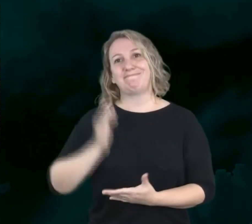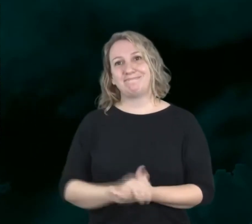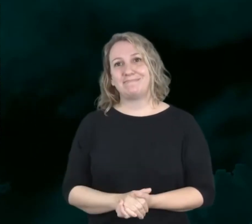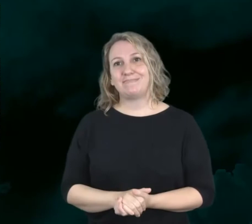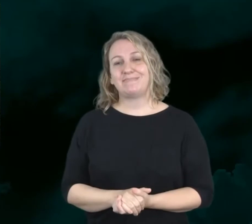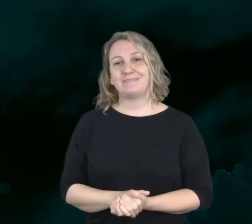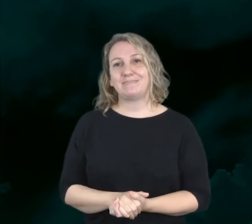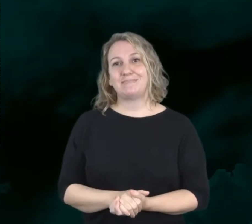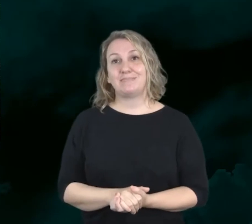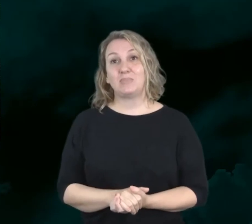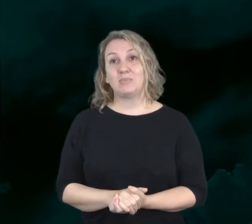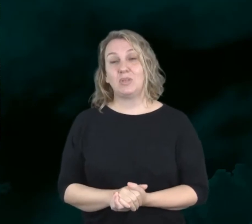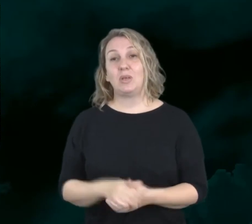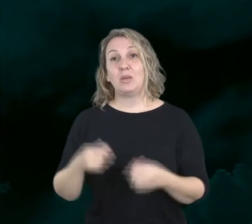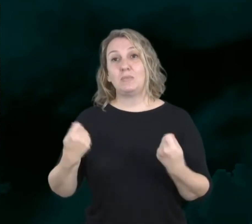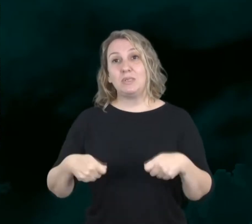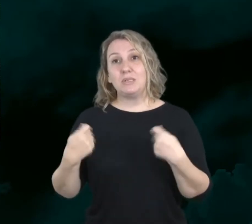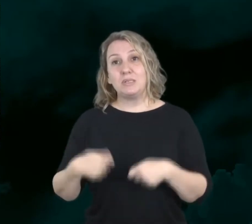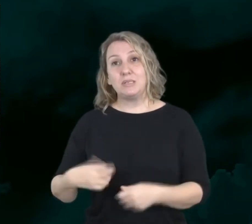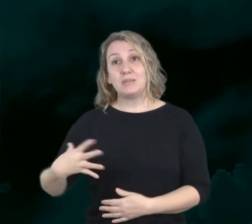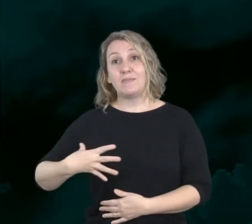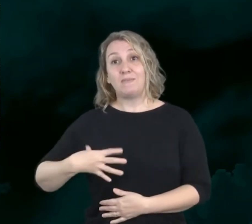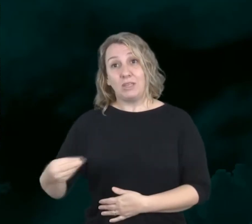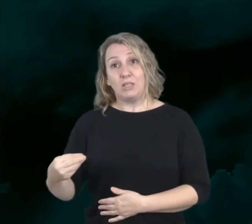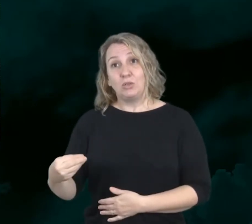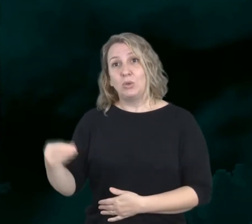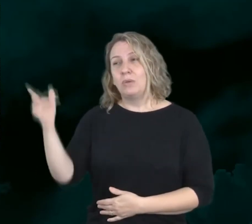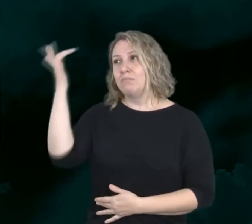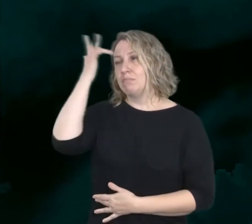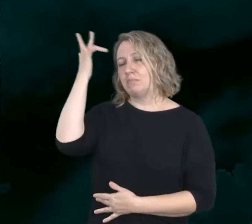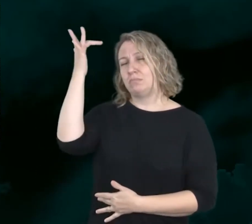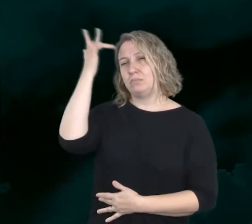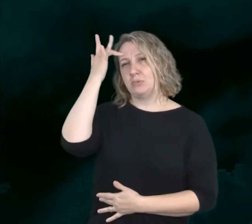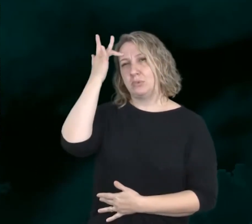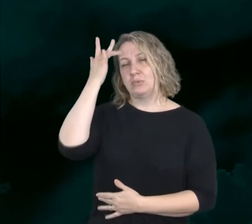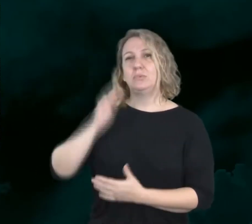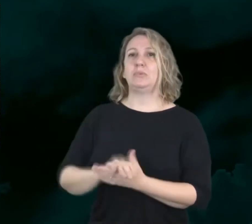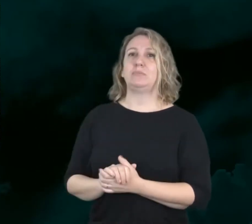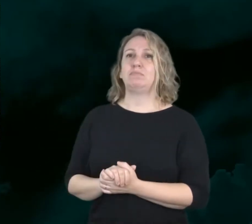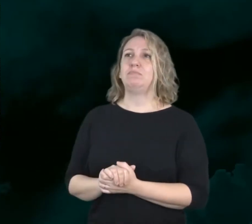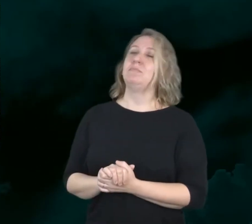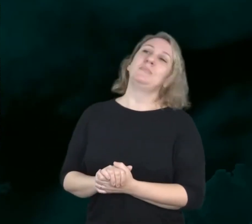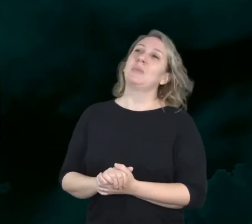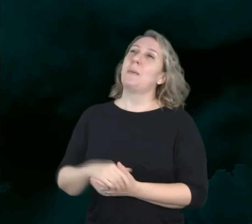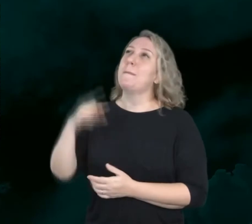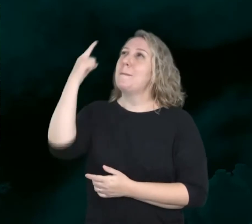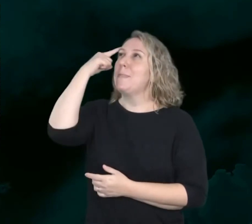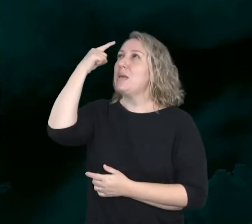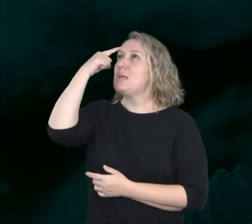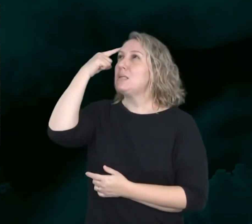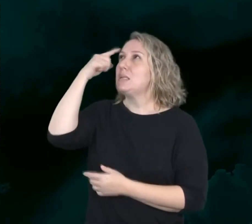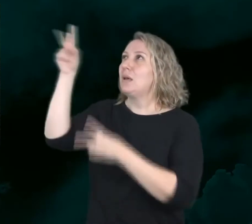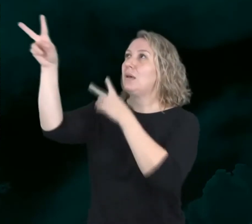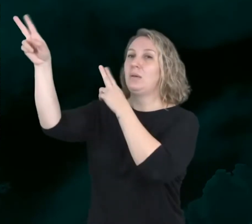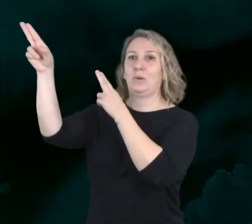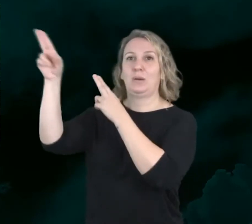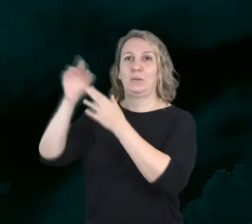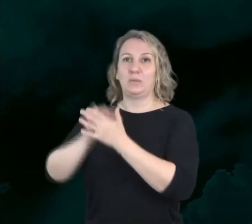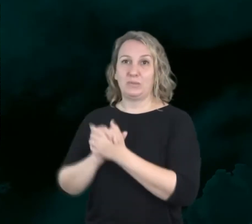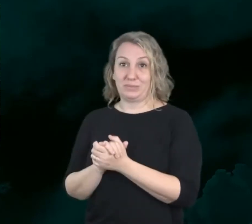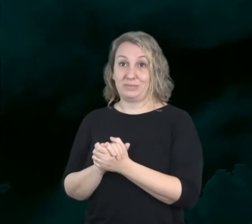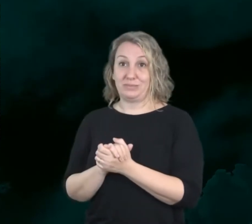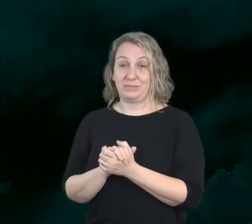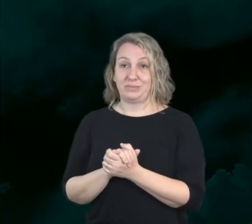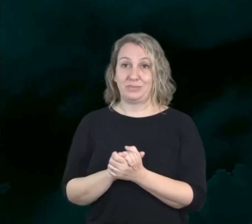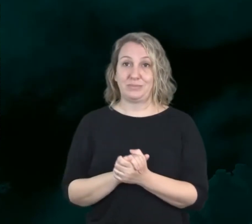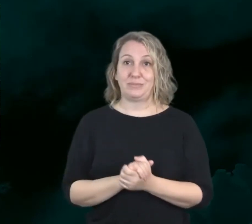filhos crescidos, filhos adultos, nós nos interessemos pelo negócio de Deus,